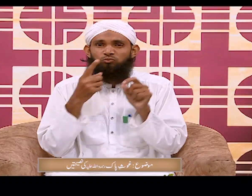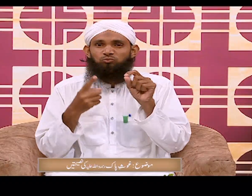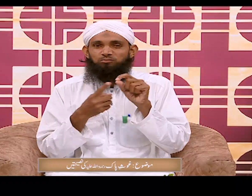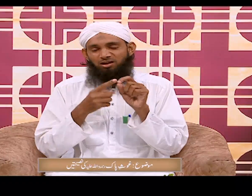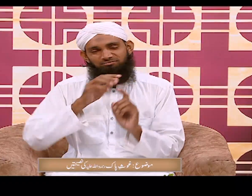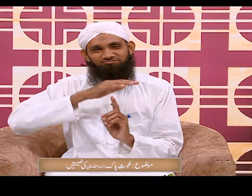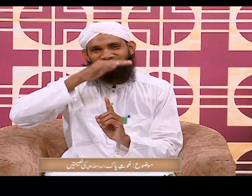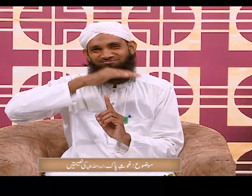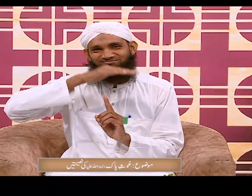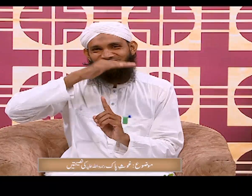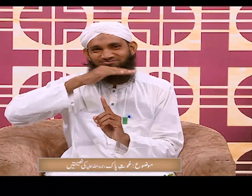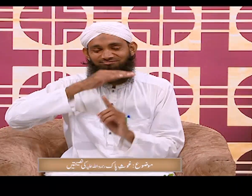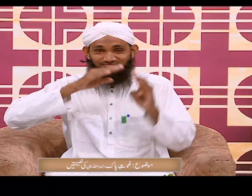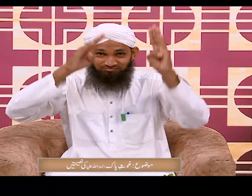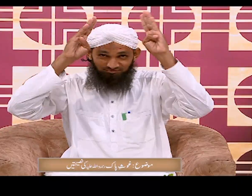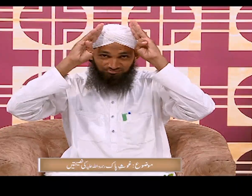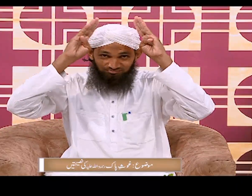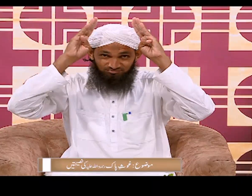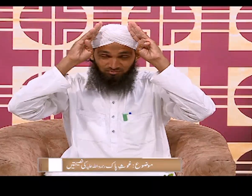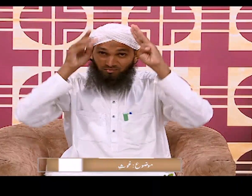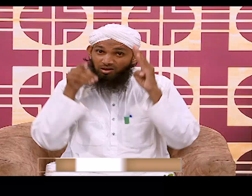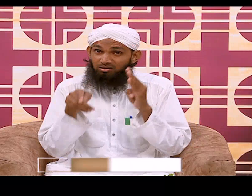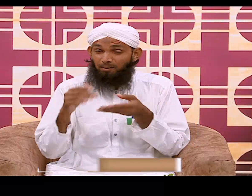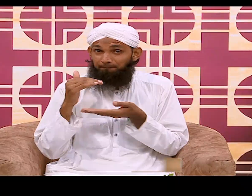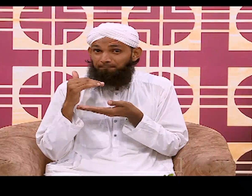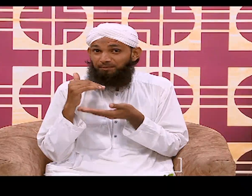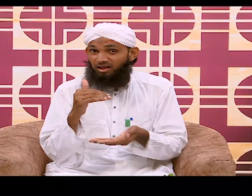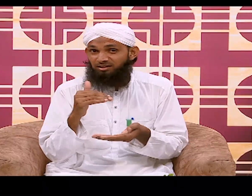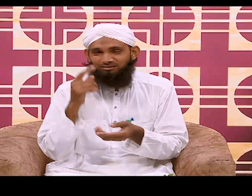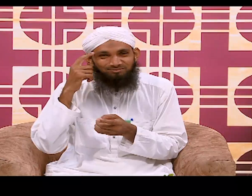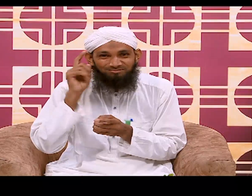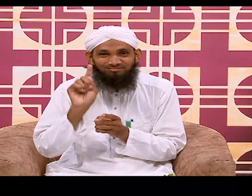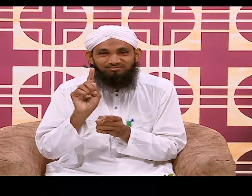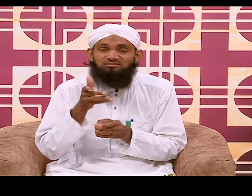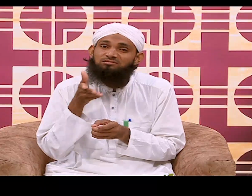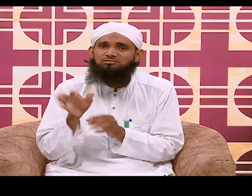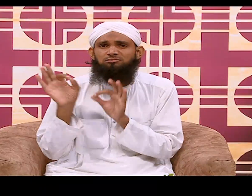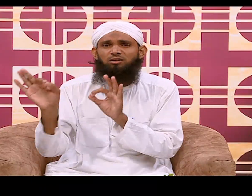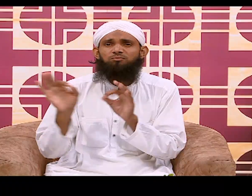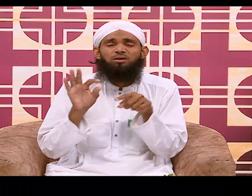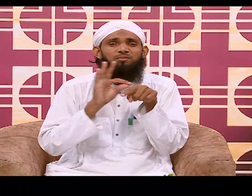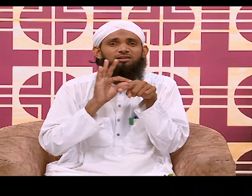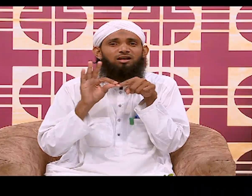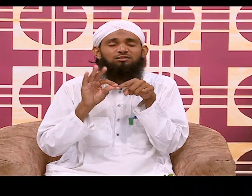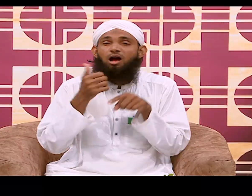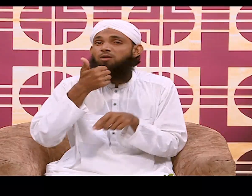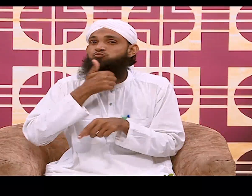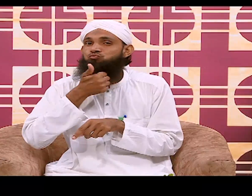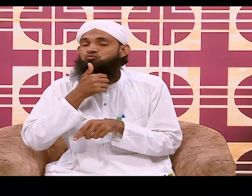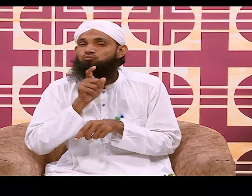شہنشاہ بغداد حضور غوث پاک رحمت اللہ علیہ کی ولادت باسعادت ہوئی، اس رات آپ کے والد محترم